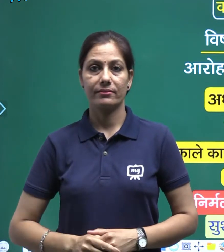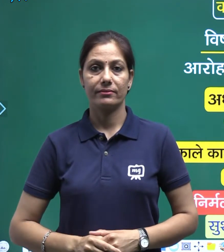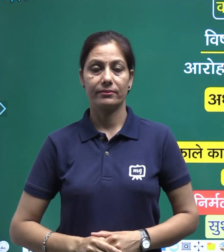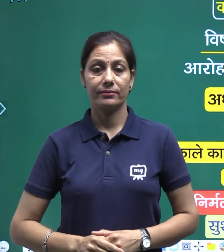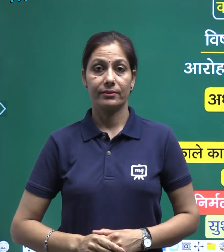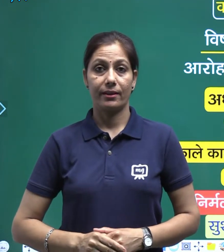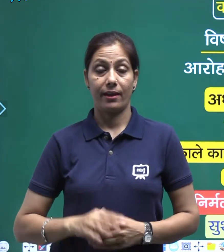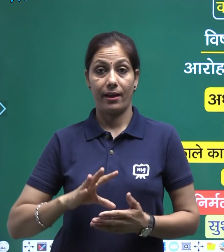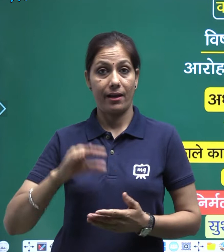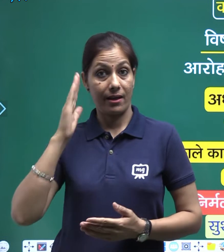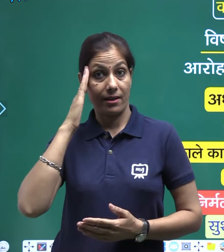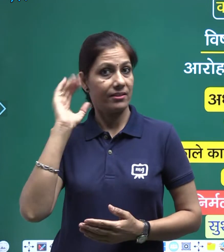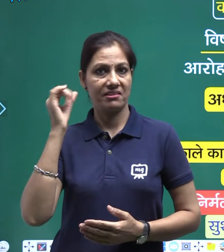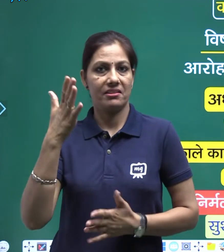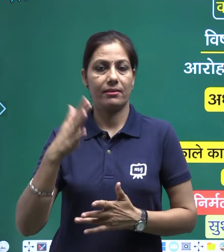नहीं चीनती।